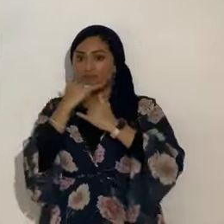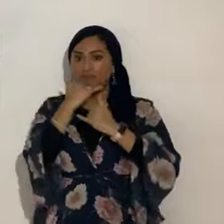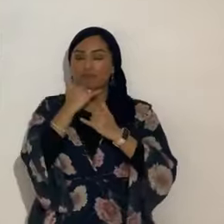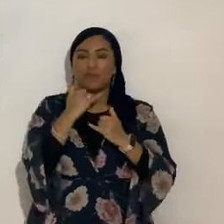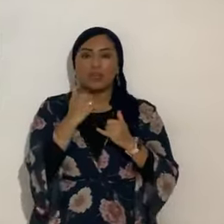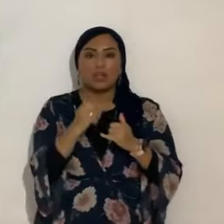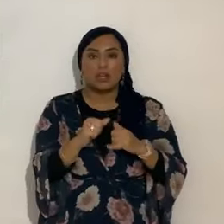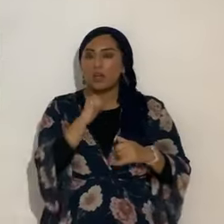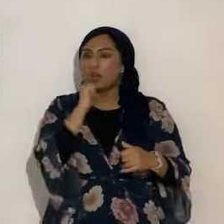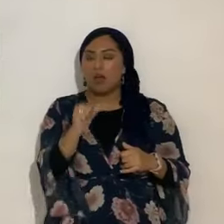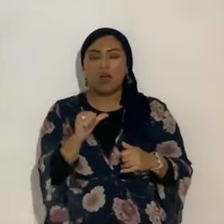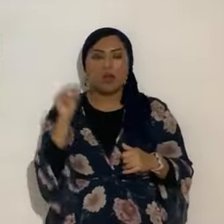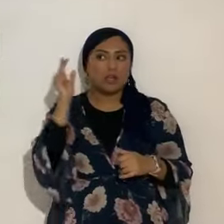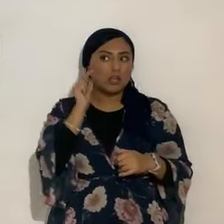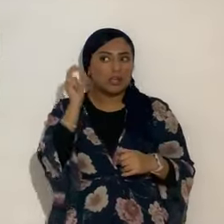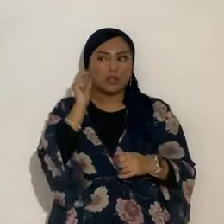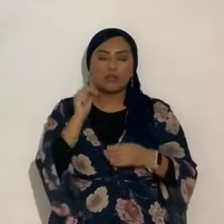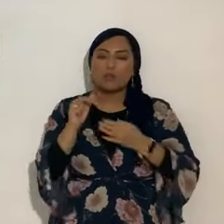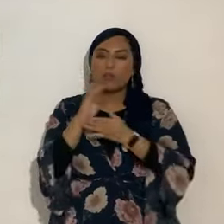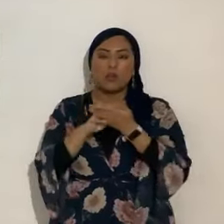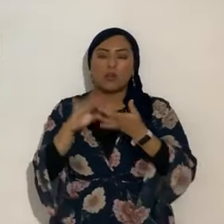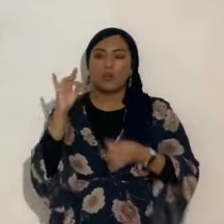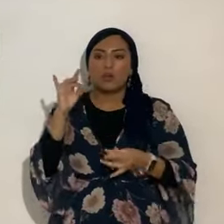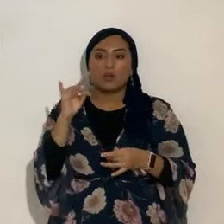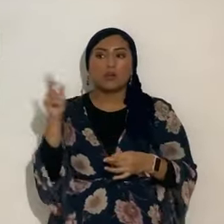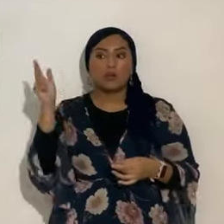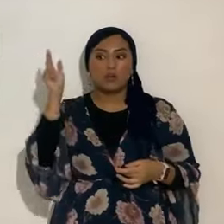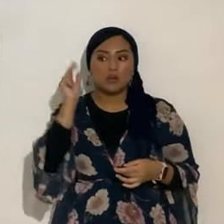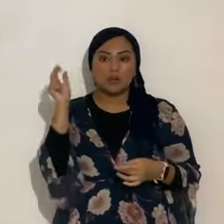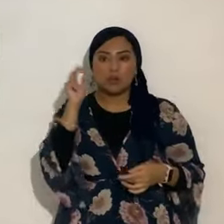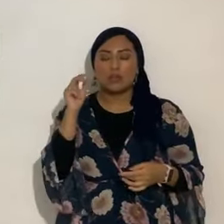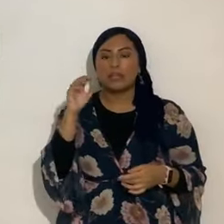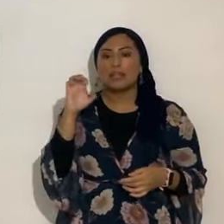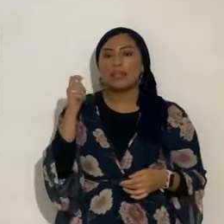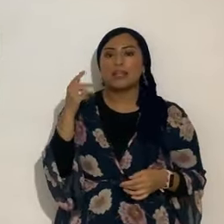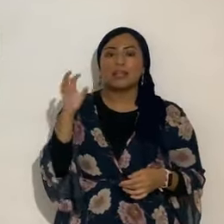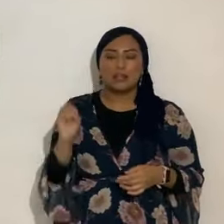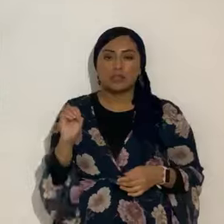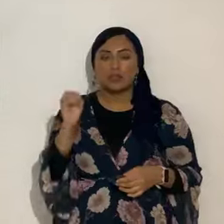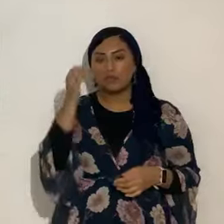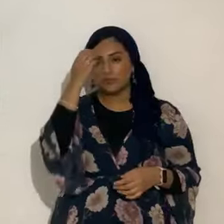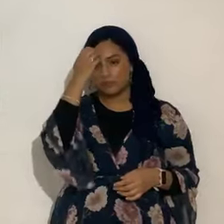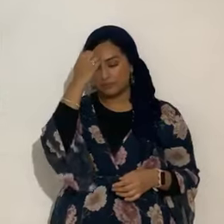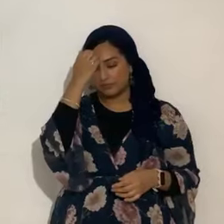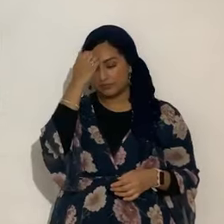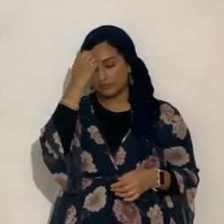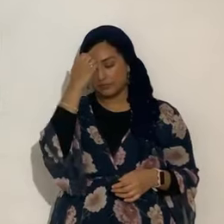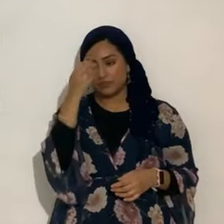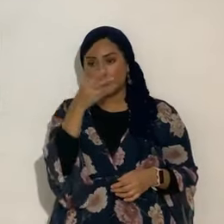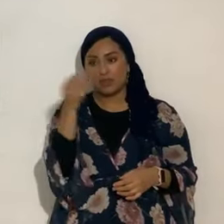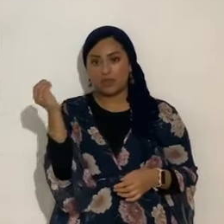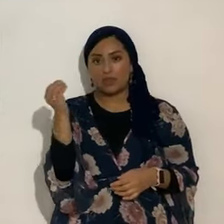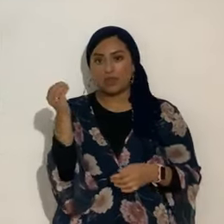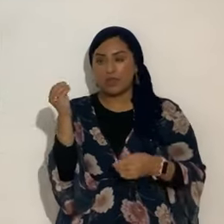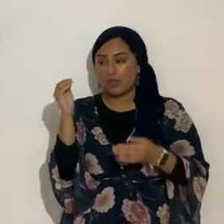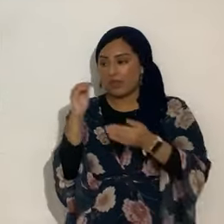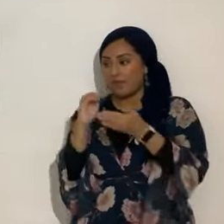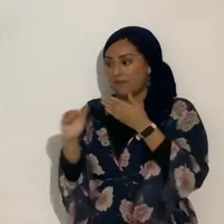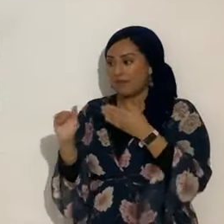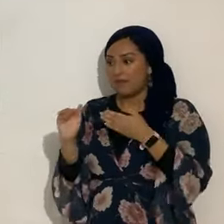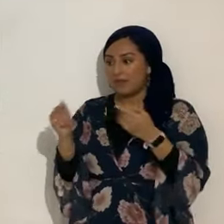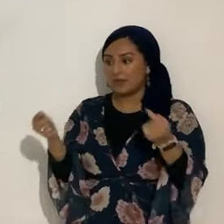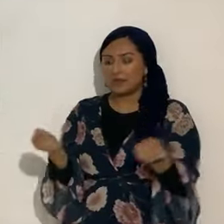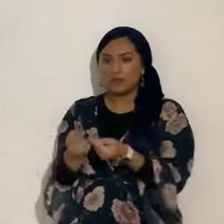no escucha al Ruach HaKodesh, escucha al ego, ¿sí? Y justifica su